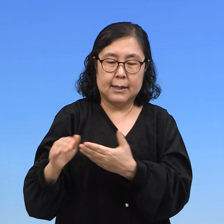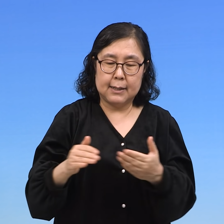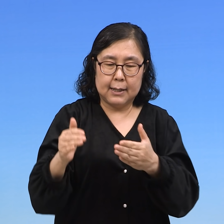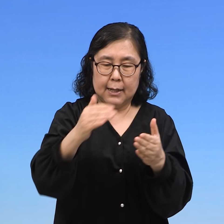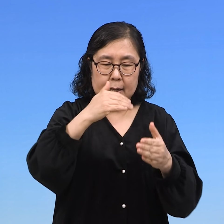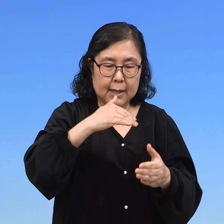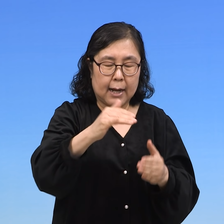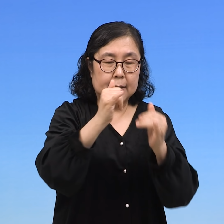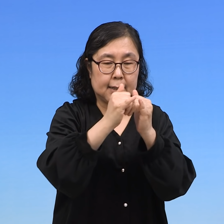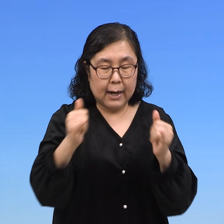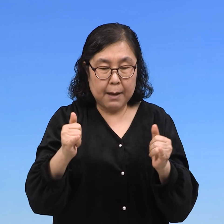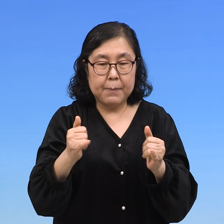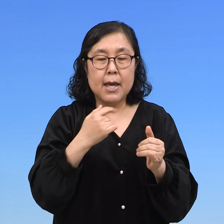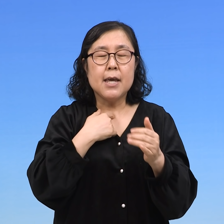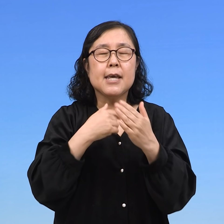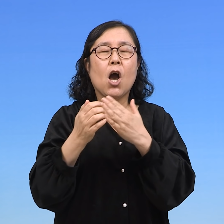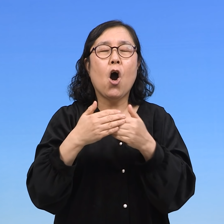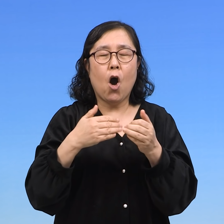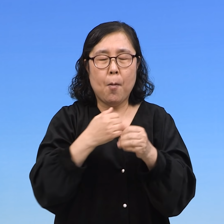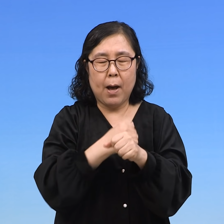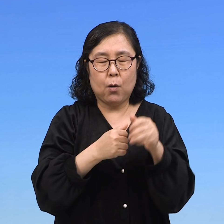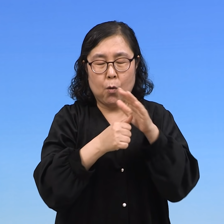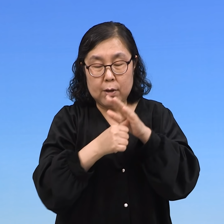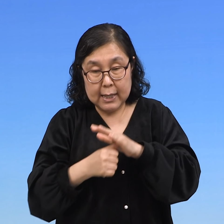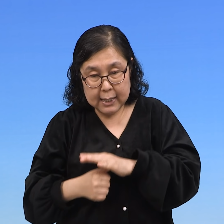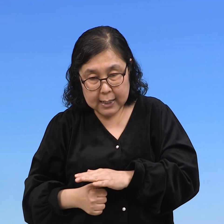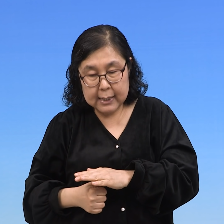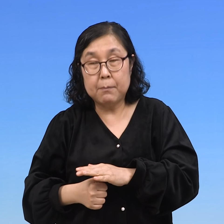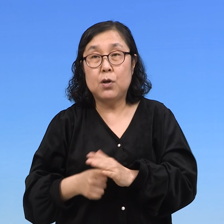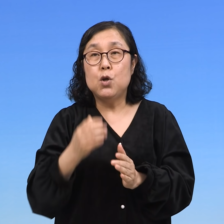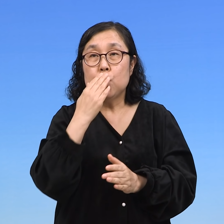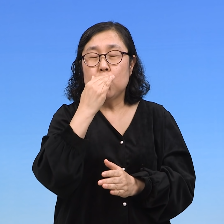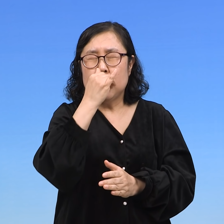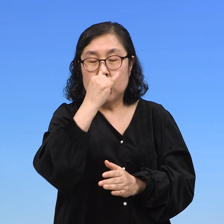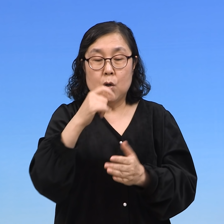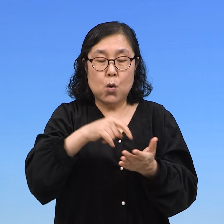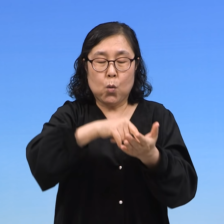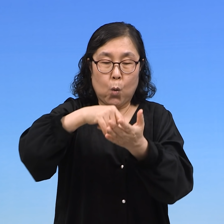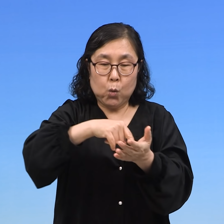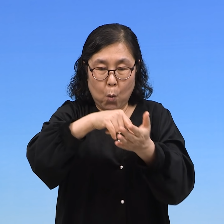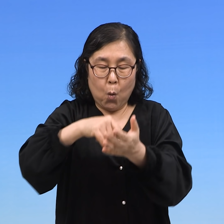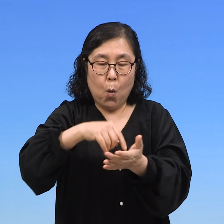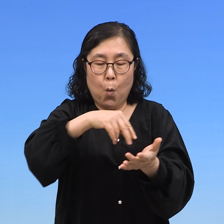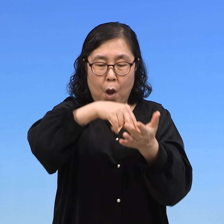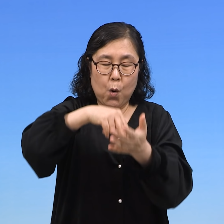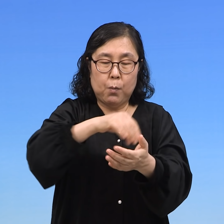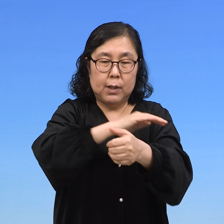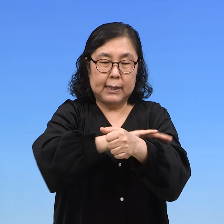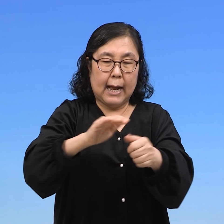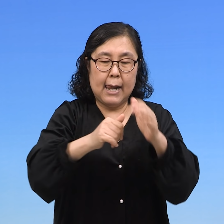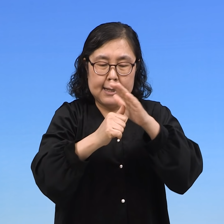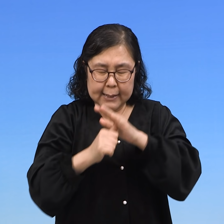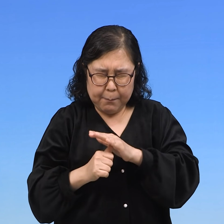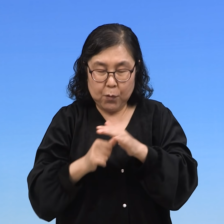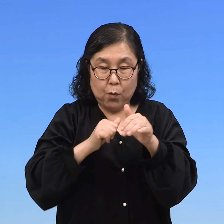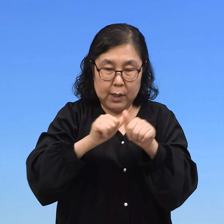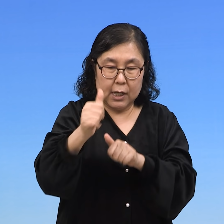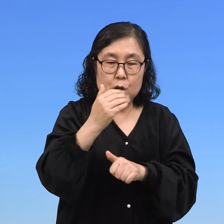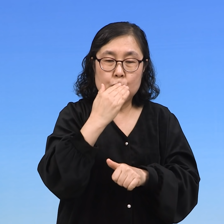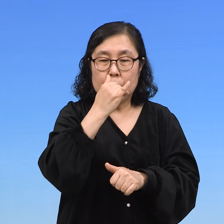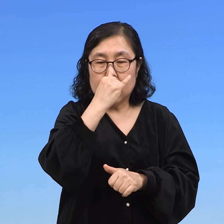외로움 이것을 잘 견뎌내기를 원합니다 그 일을 위해서 우리가 주님 주신